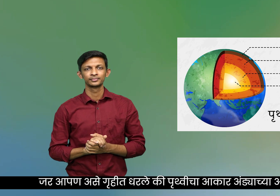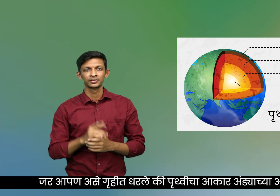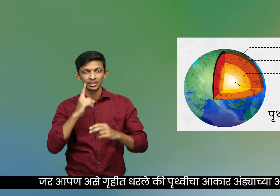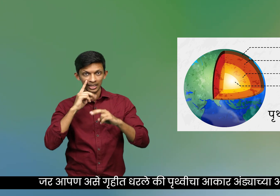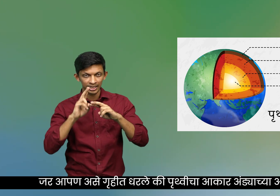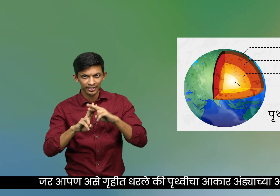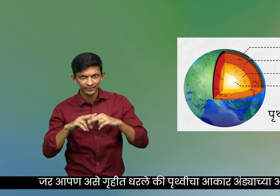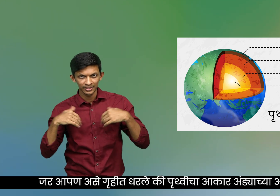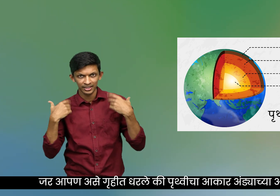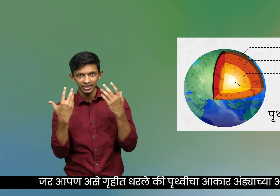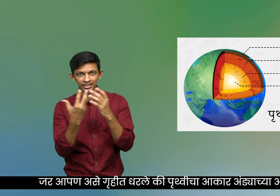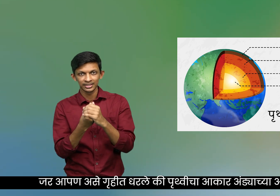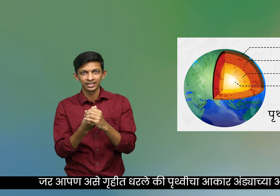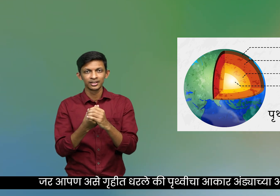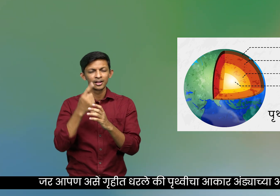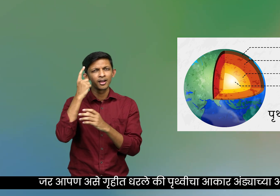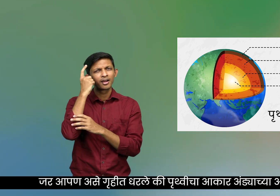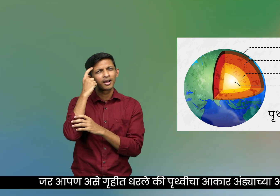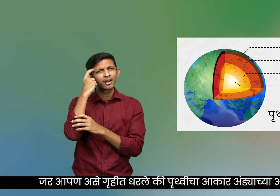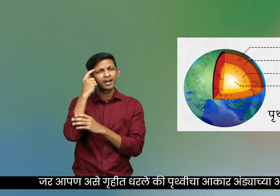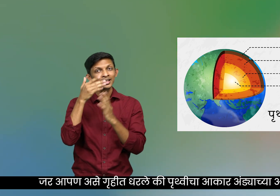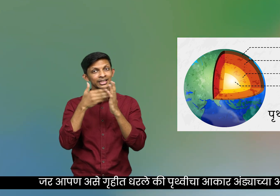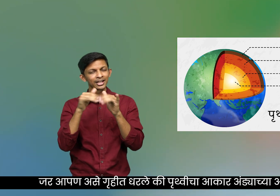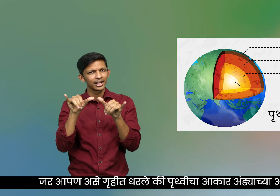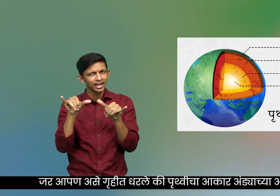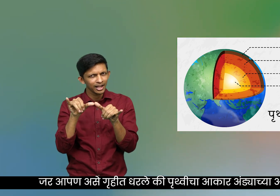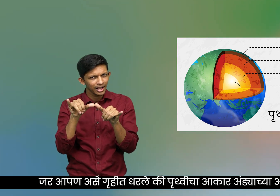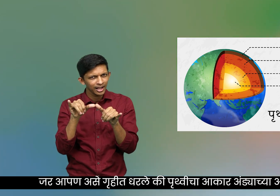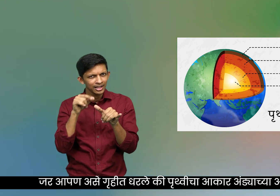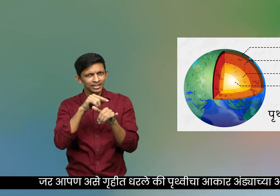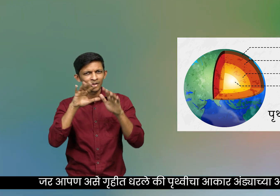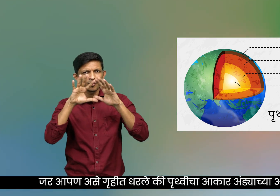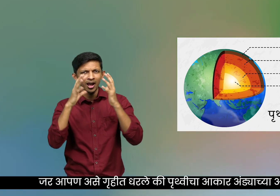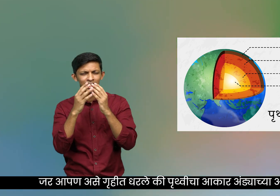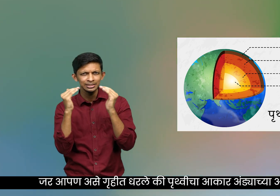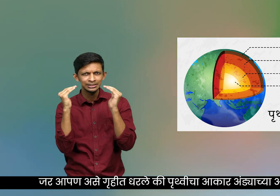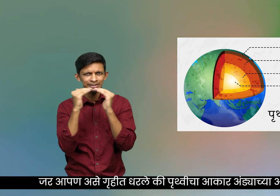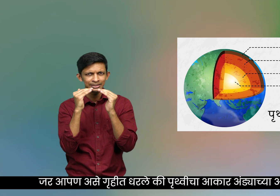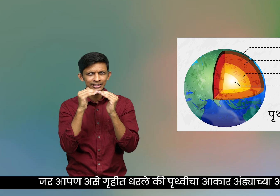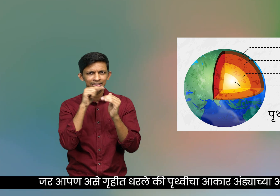जर आपण असे गृहीत धरले की पृथ्वीचा आकार अंड्याच्या आकाराइतका आहे,